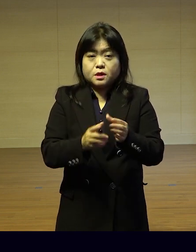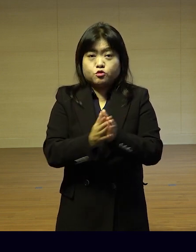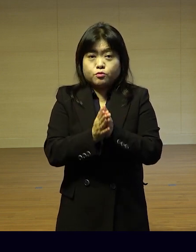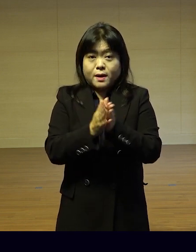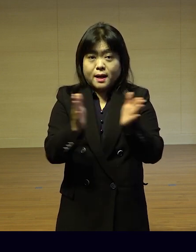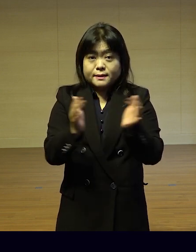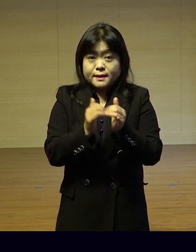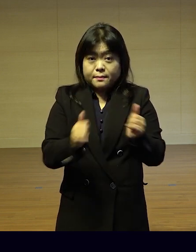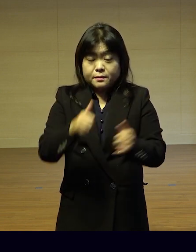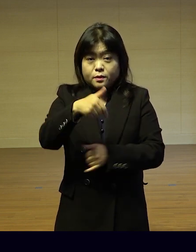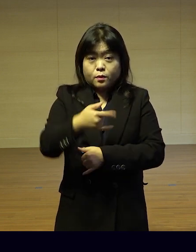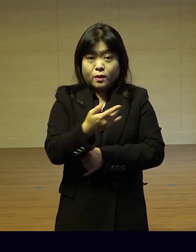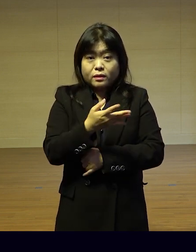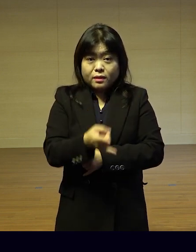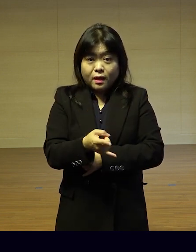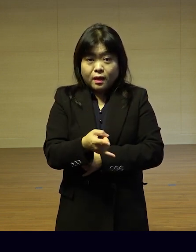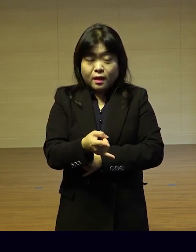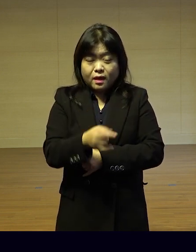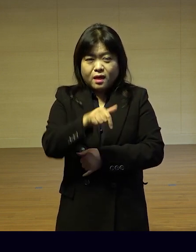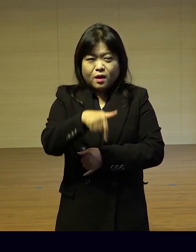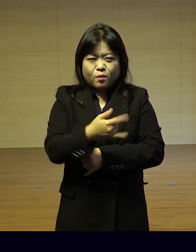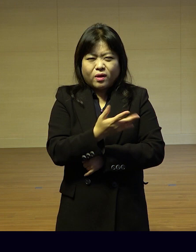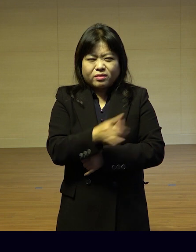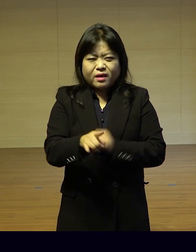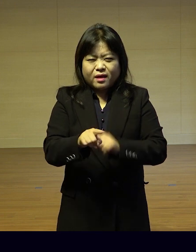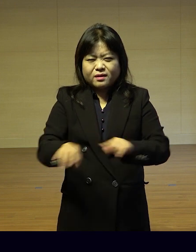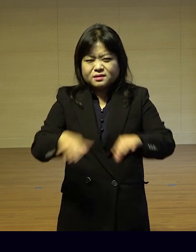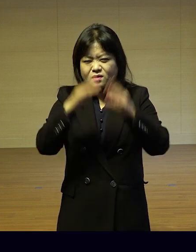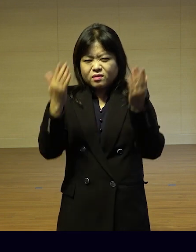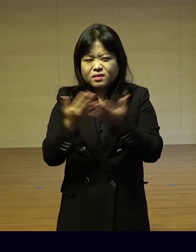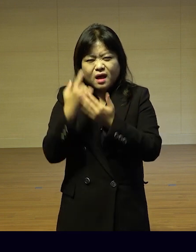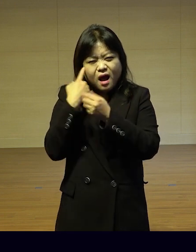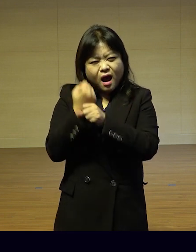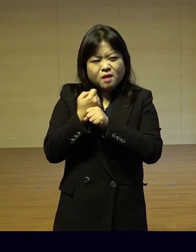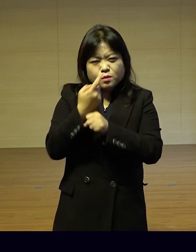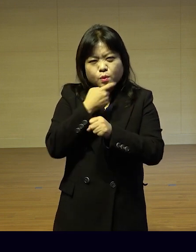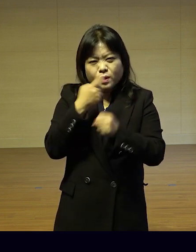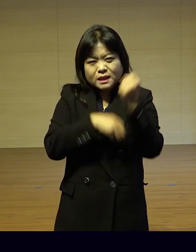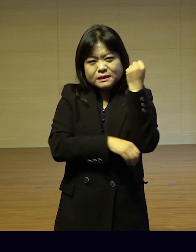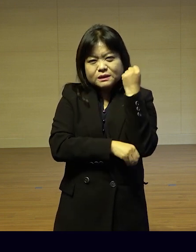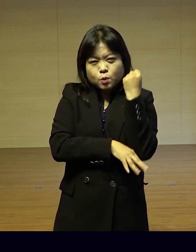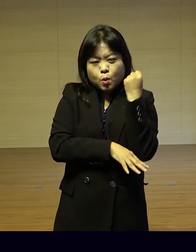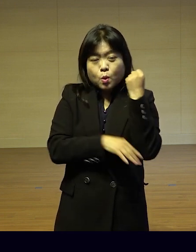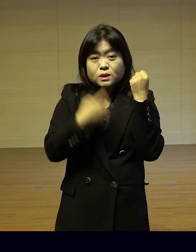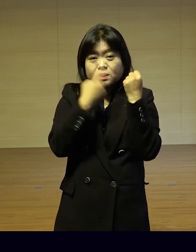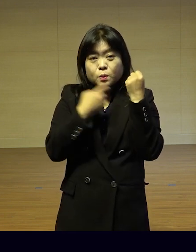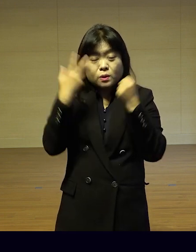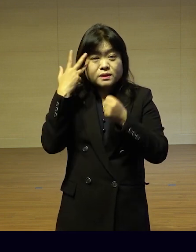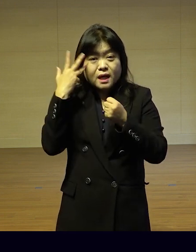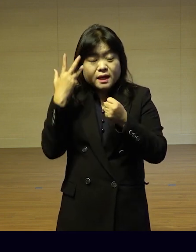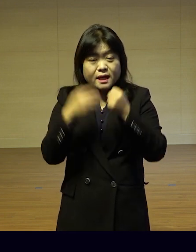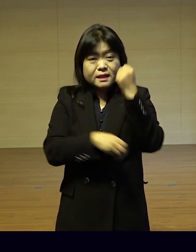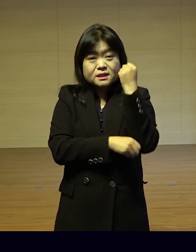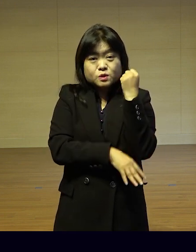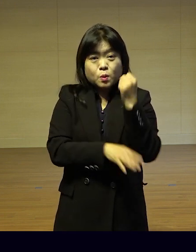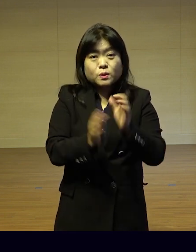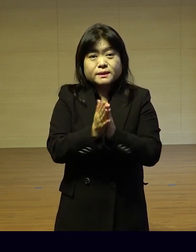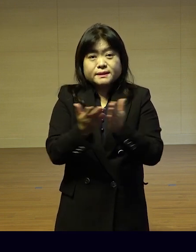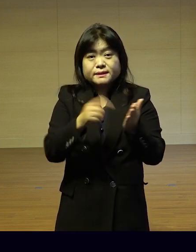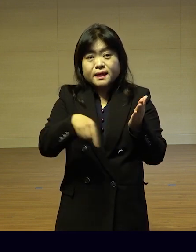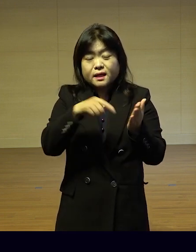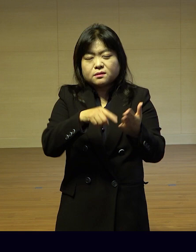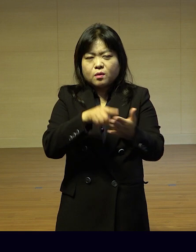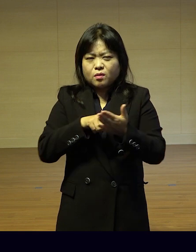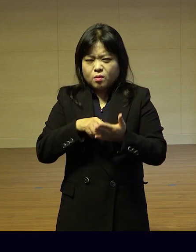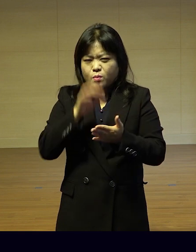출발한 사람이라고 볼 수 있는 피테 전 학문론의 기초, 이론 철학의 대표적인 저술이죠. 여기에서 볼